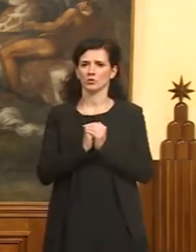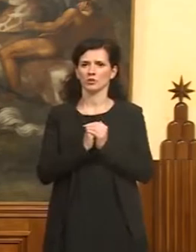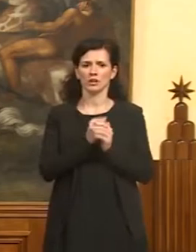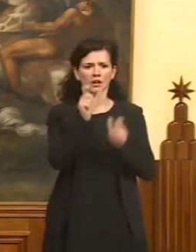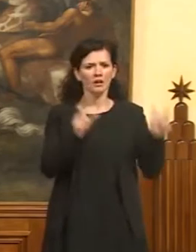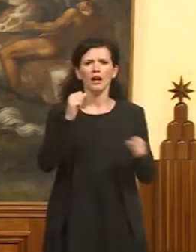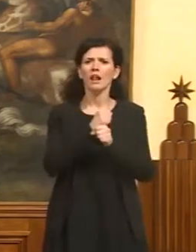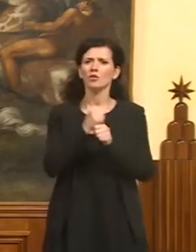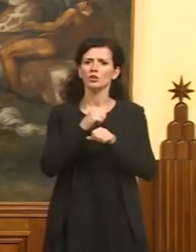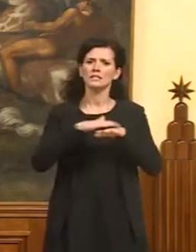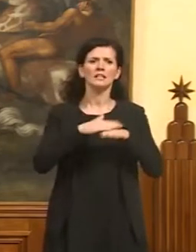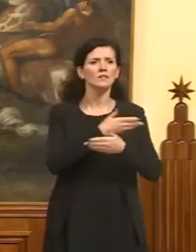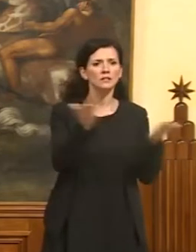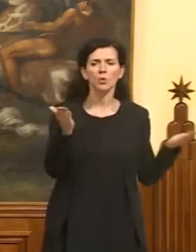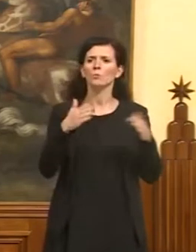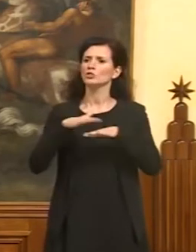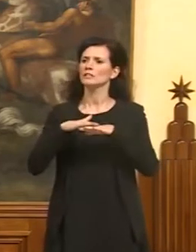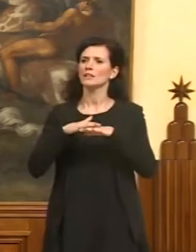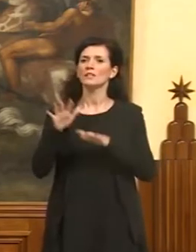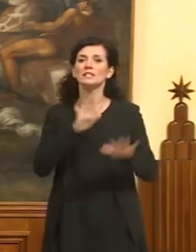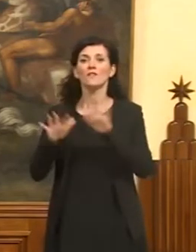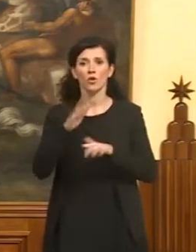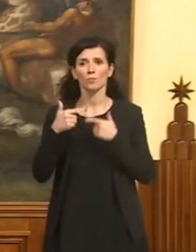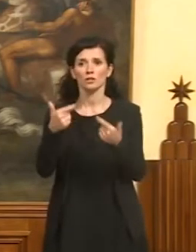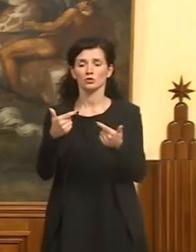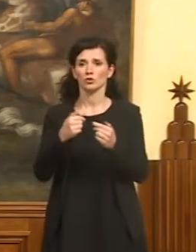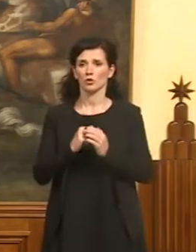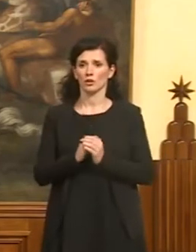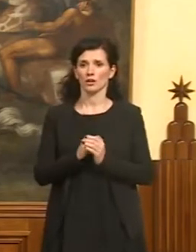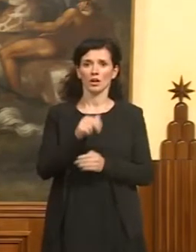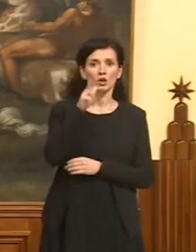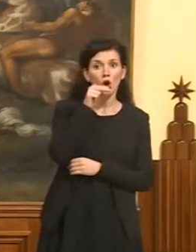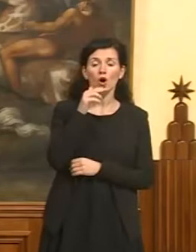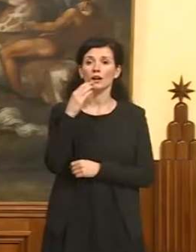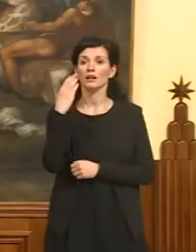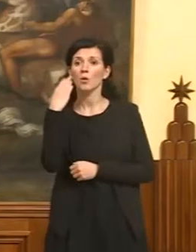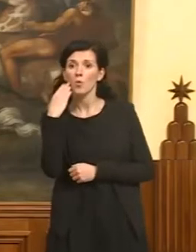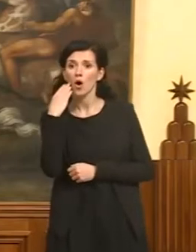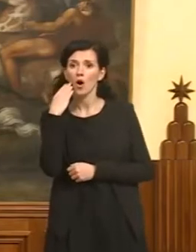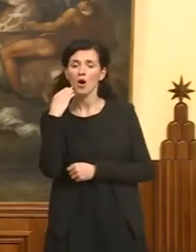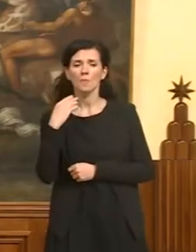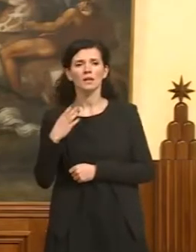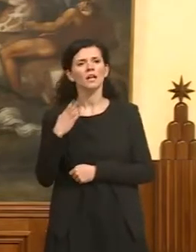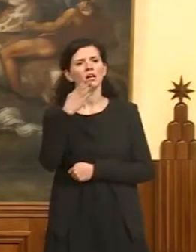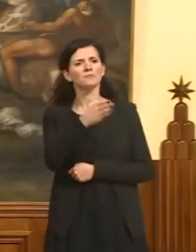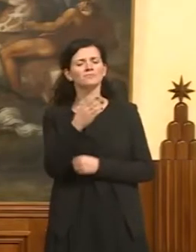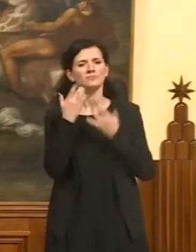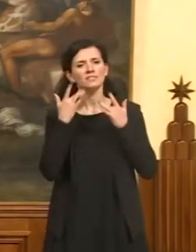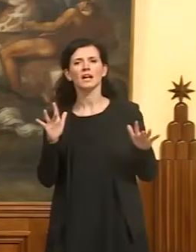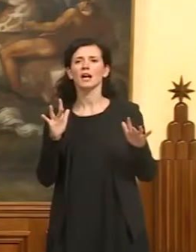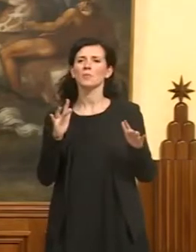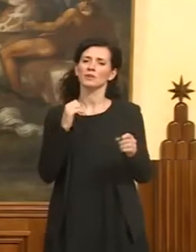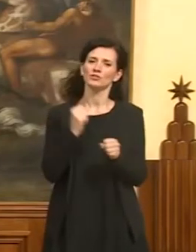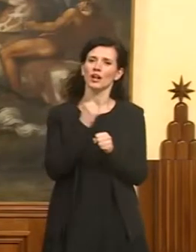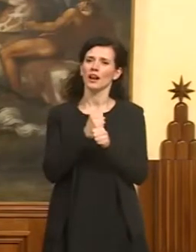pubblici e anche nei servizi dell'informazione. Donne e uomini che non stanno andando semplicemente a